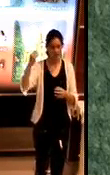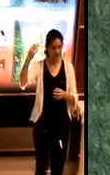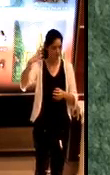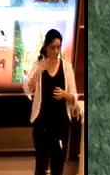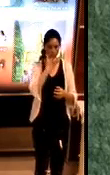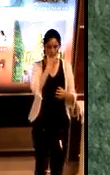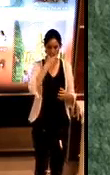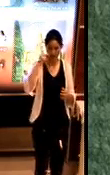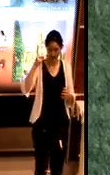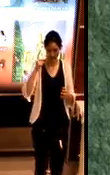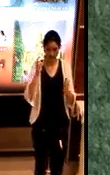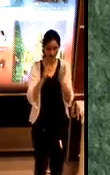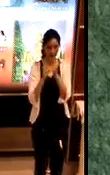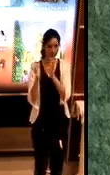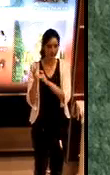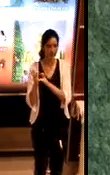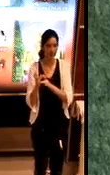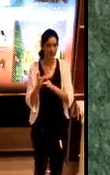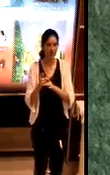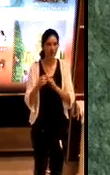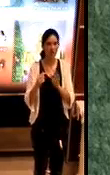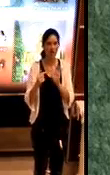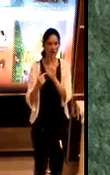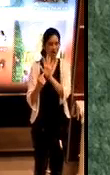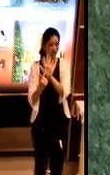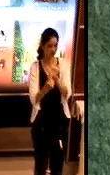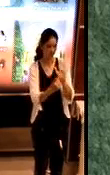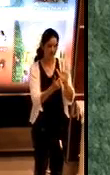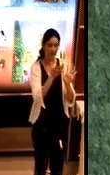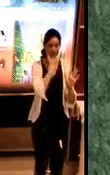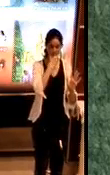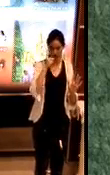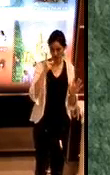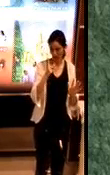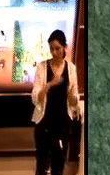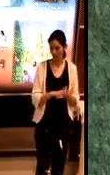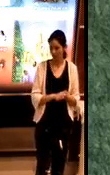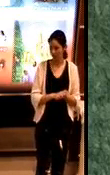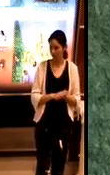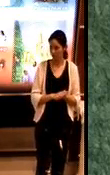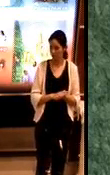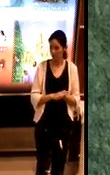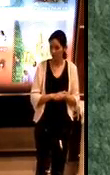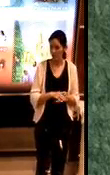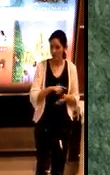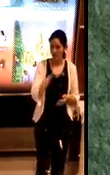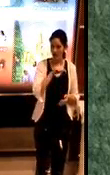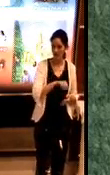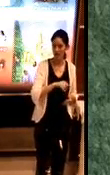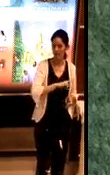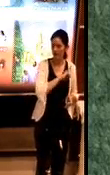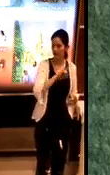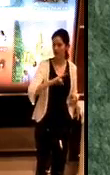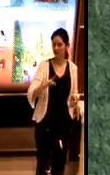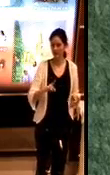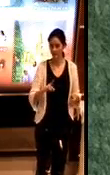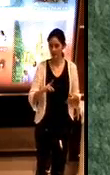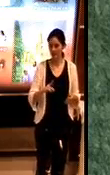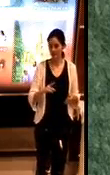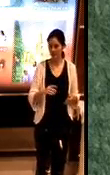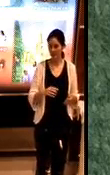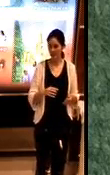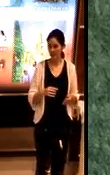el cual es la imagen de Dios. A ver, hermanos, en los cuales el Dios de este siglo, ¿y quién es el Dios de este siglo? Es